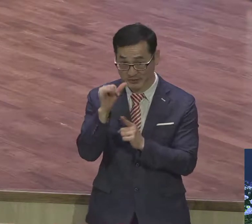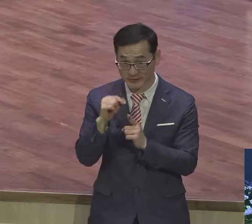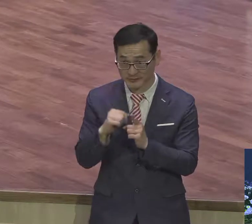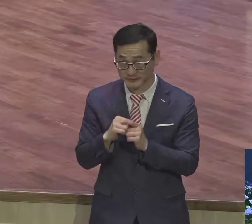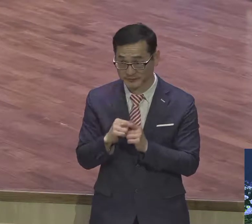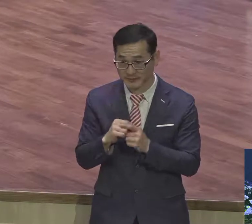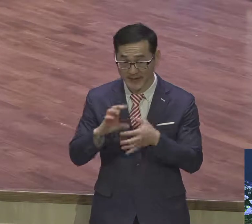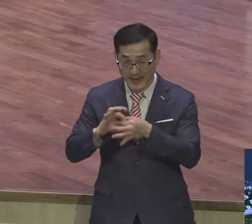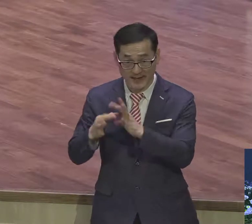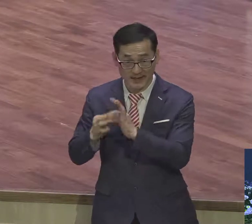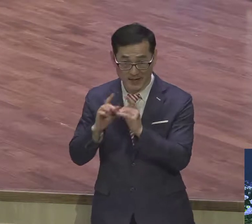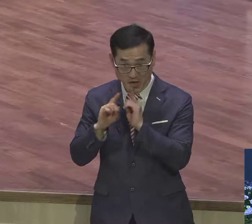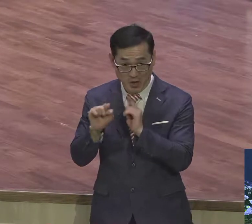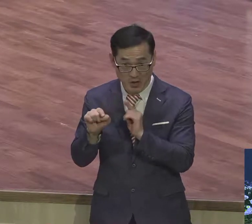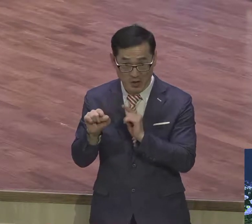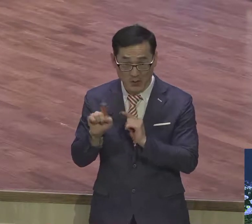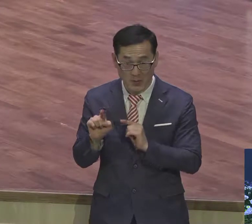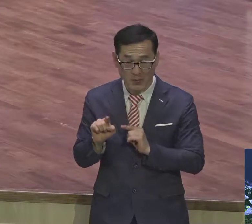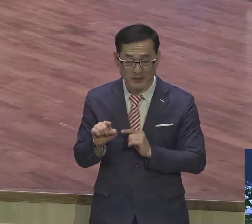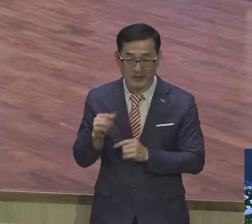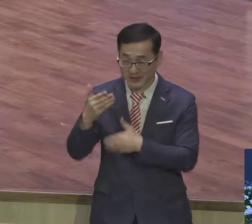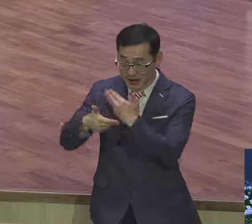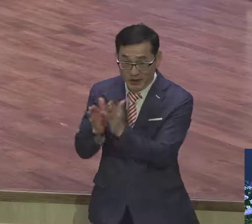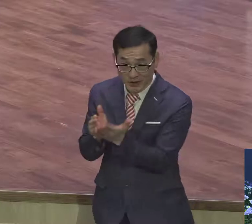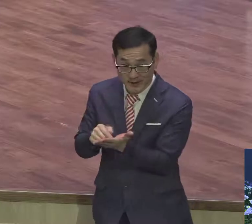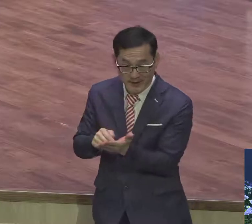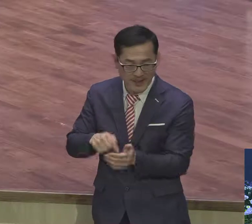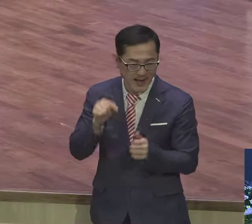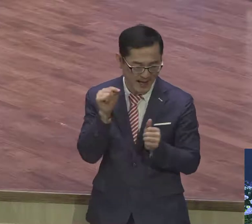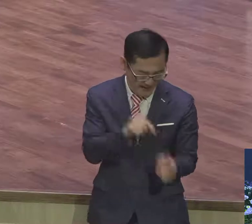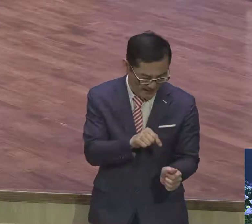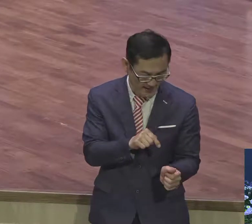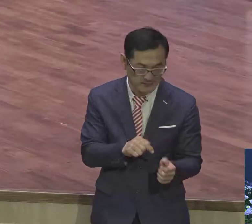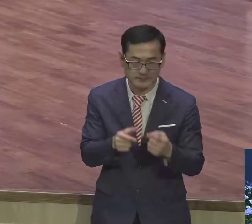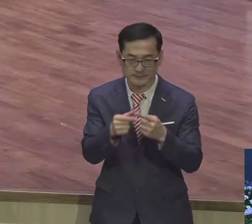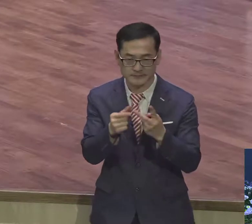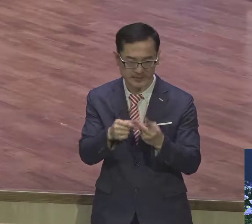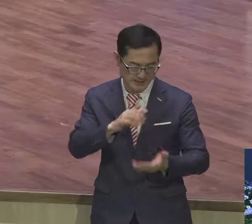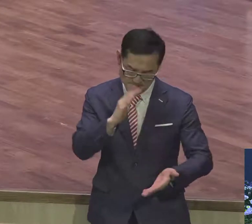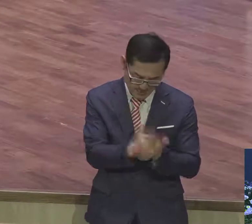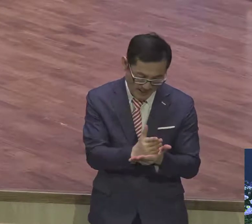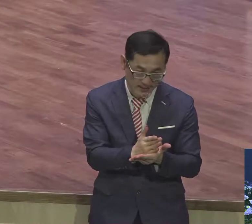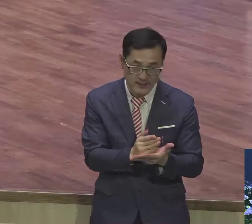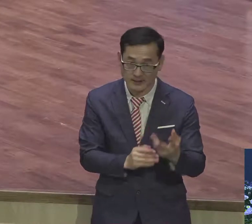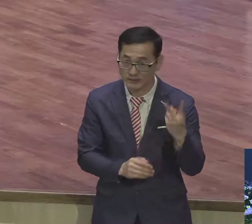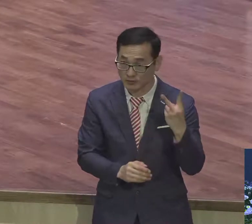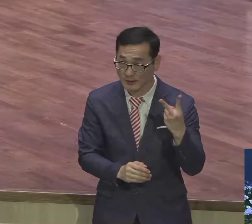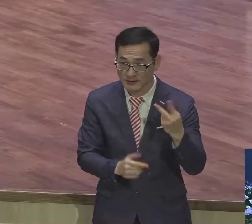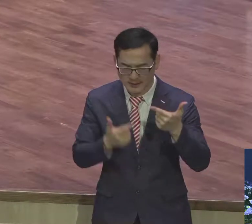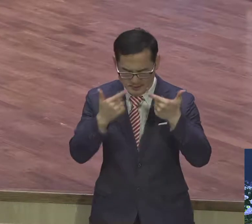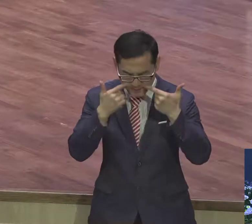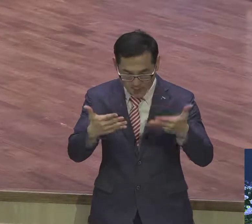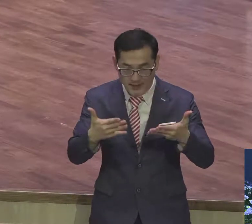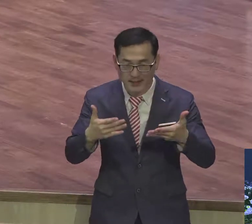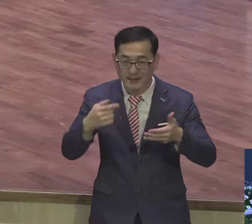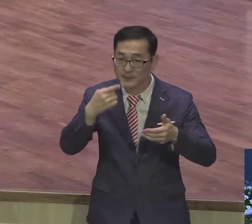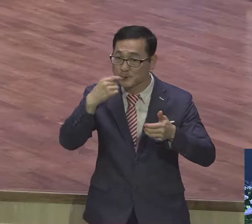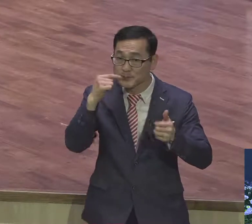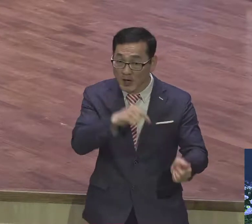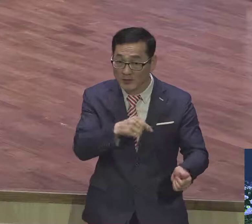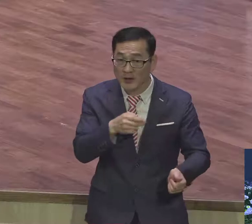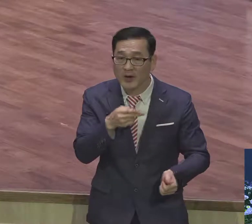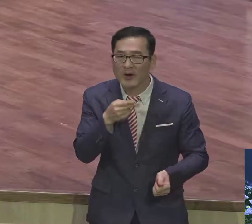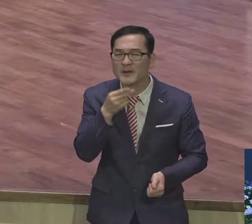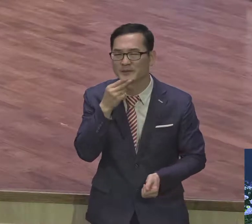성경에 하라 하라 하라 하라 하라 말라라고 하는 명확한 명령이